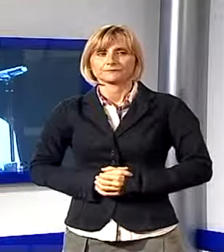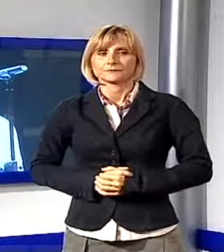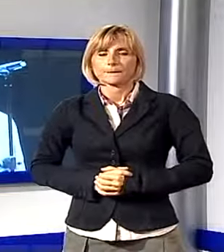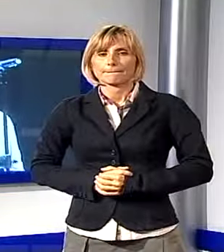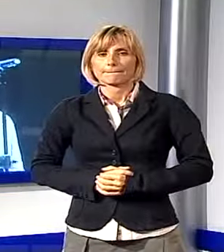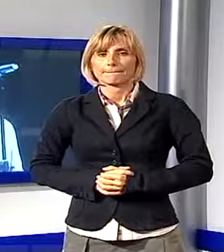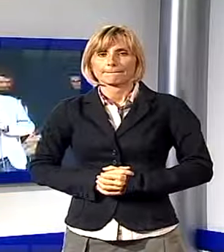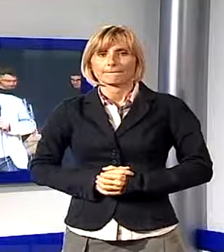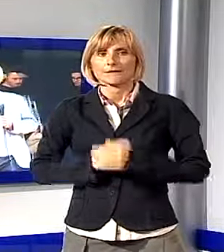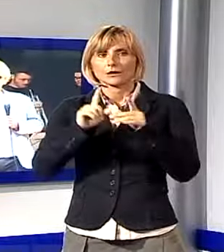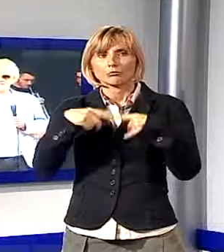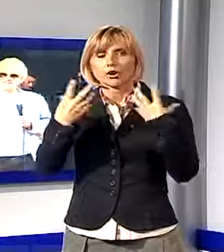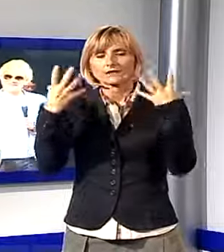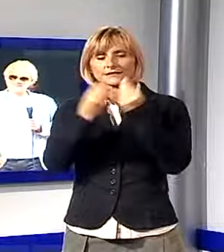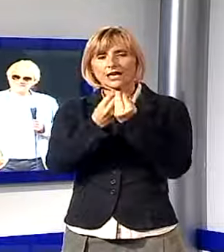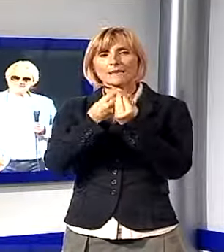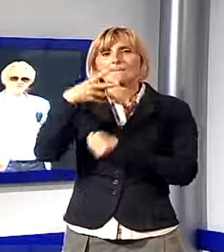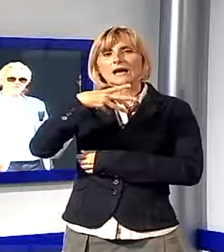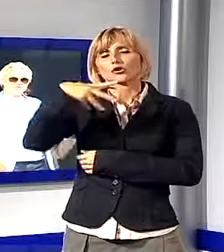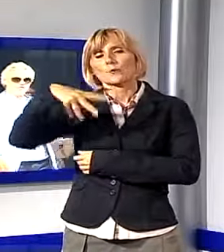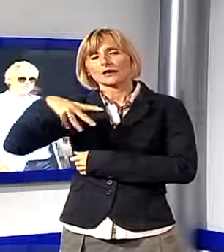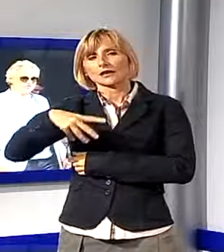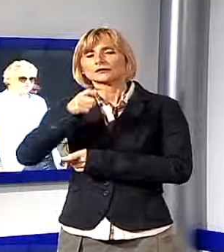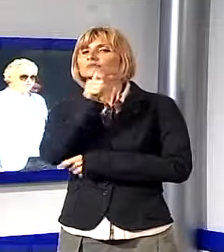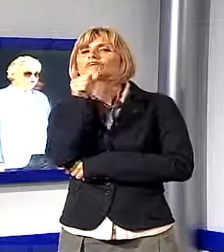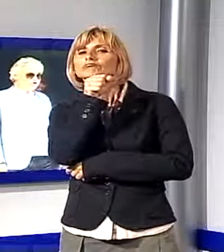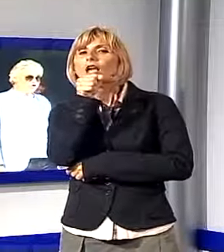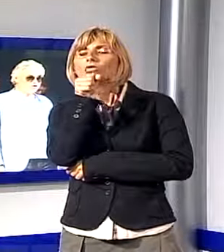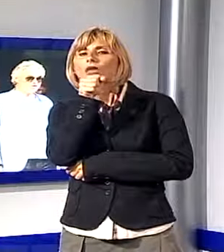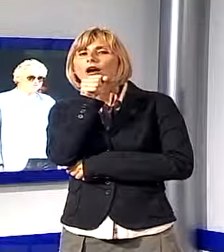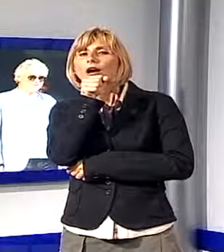Poi, insieme a Marco Macchiarini, ha interpretato alla grande Miserere.